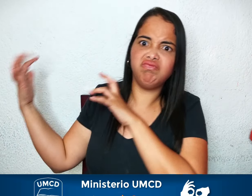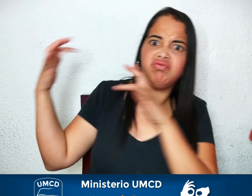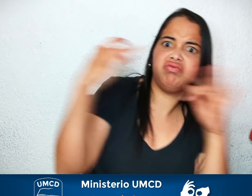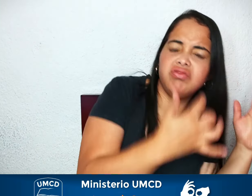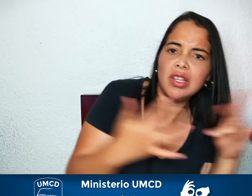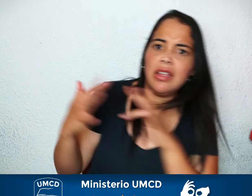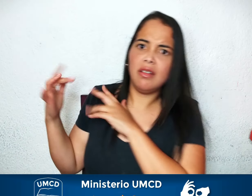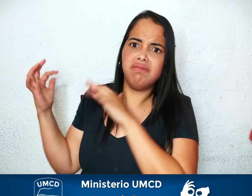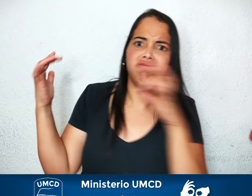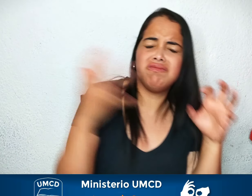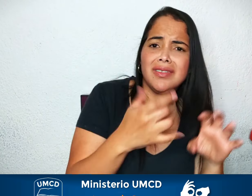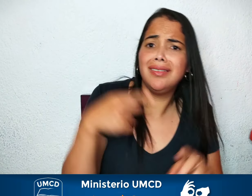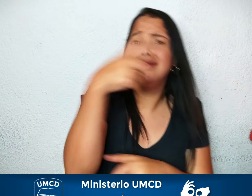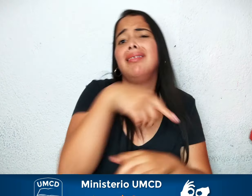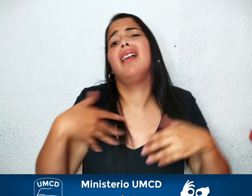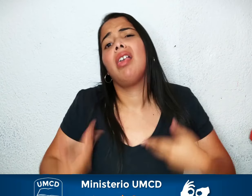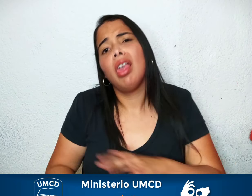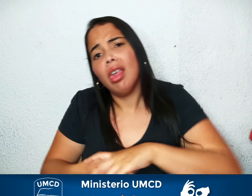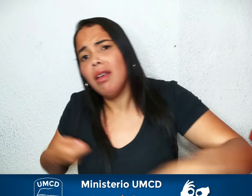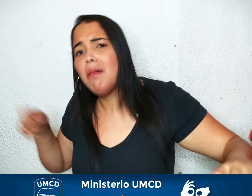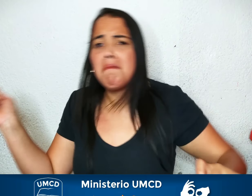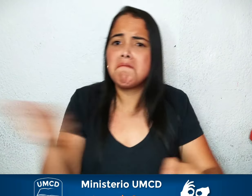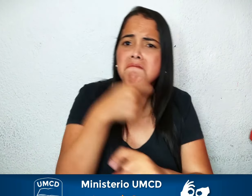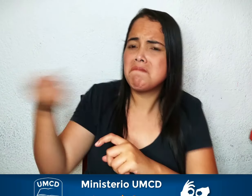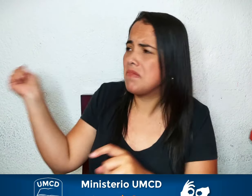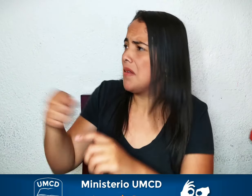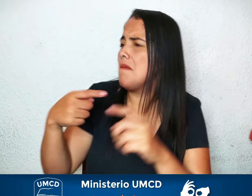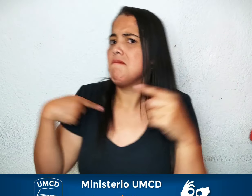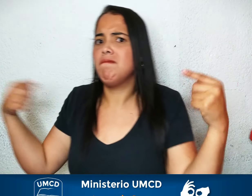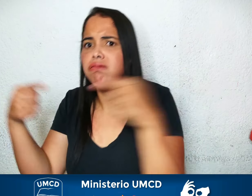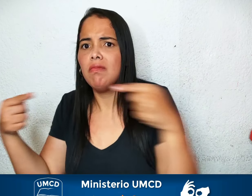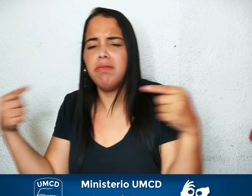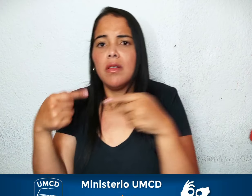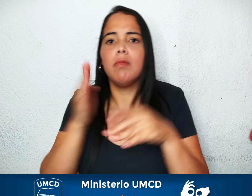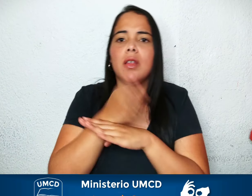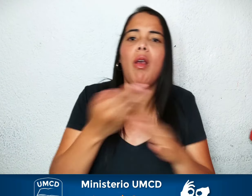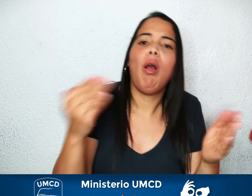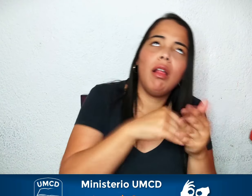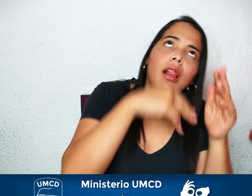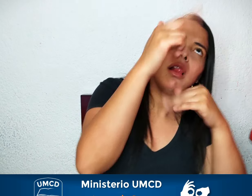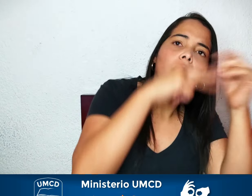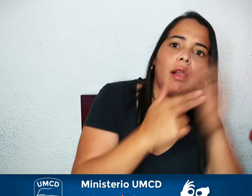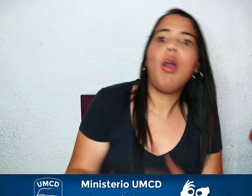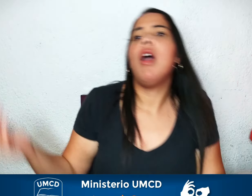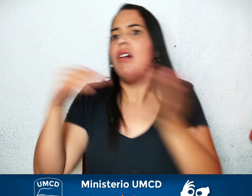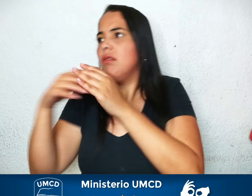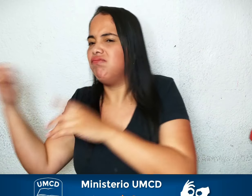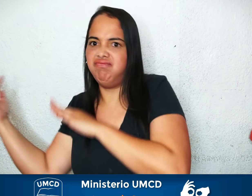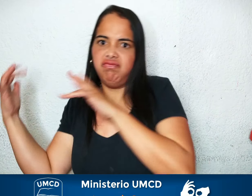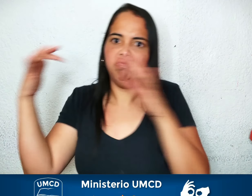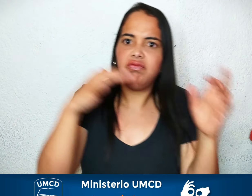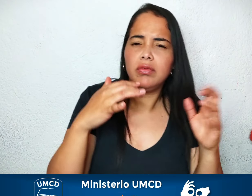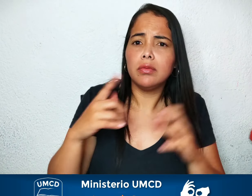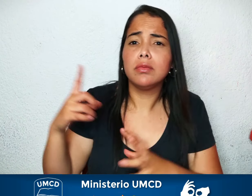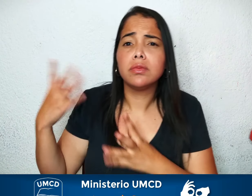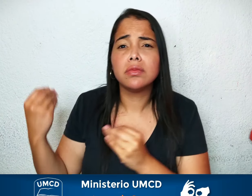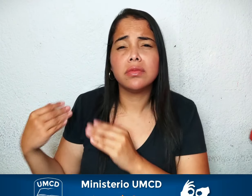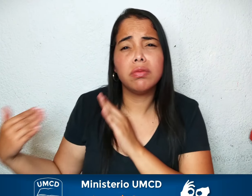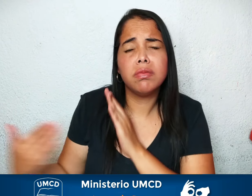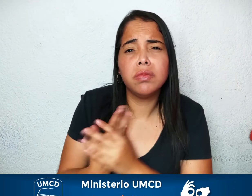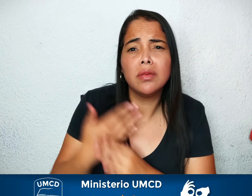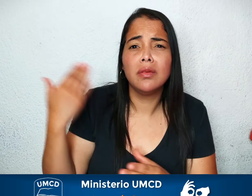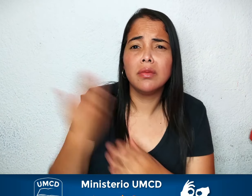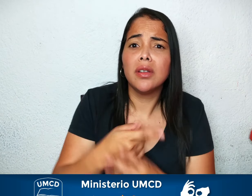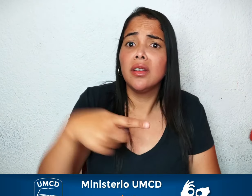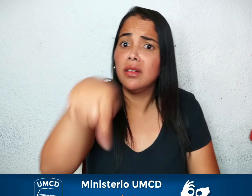embates de este ejército perverso. Gracias al Señor, habían algunos de los judíos que vivían entre